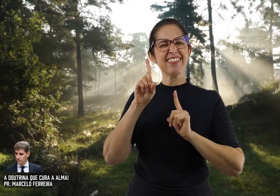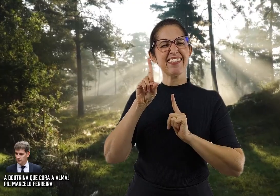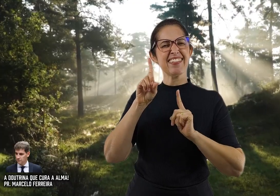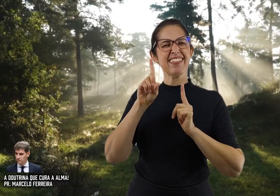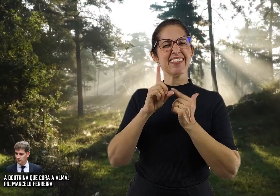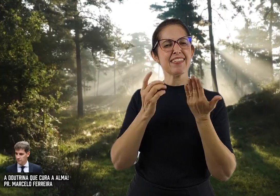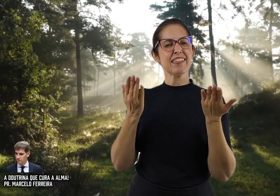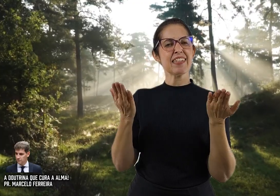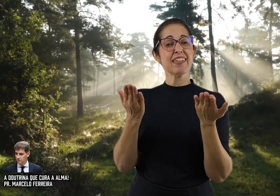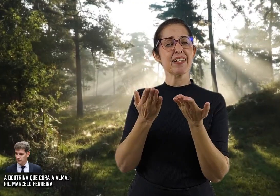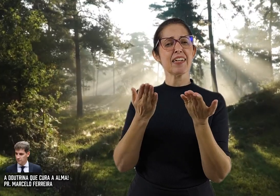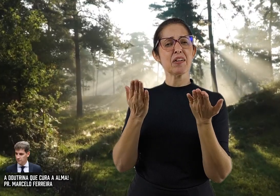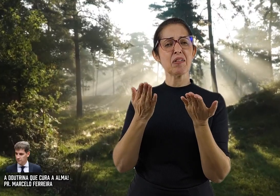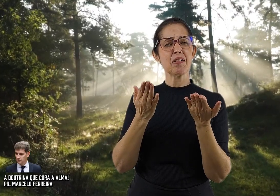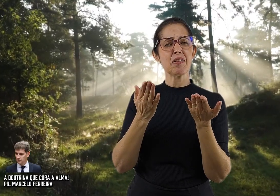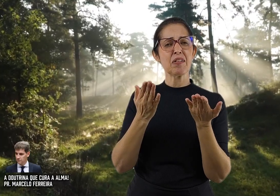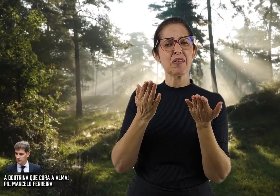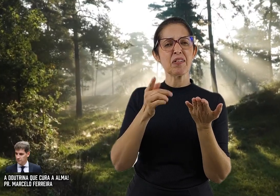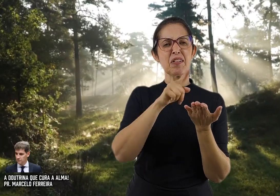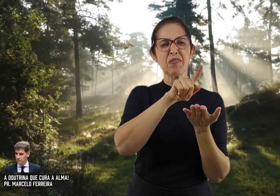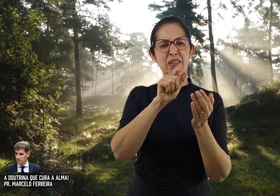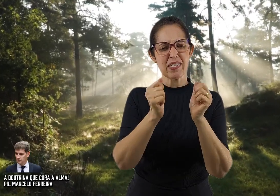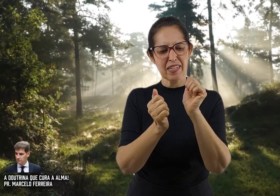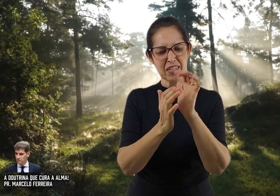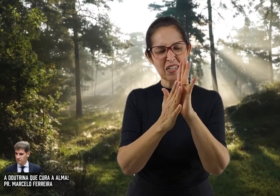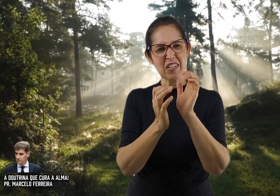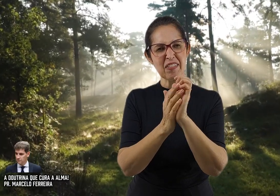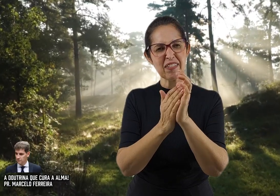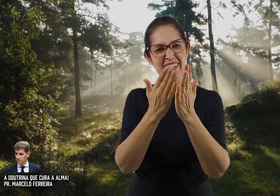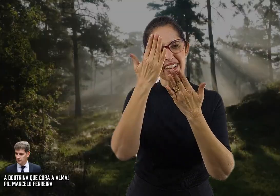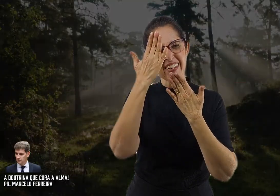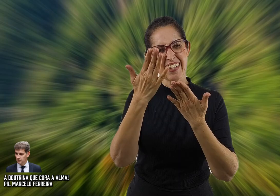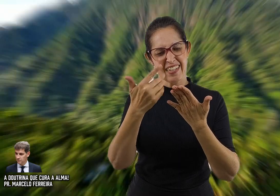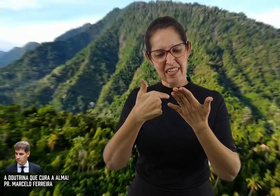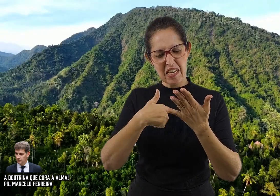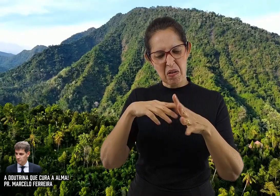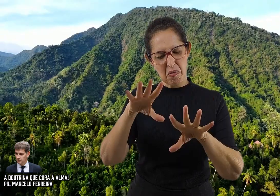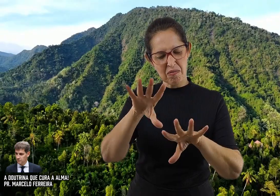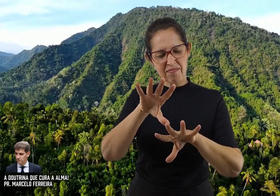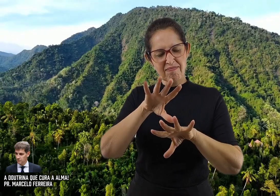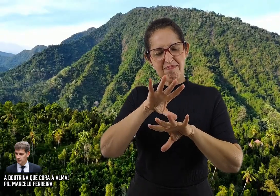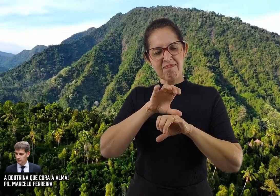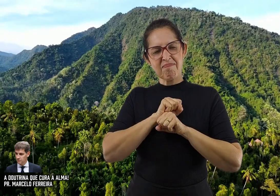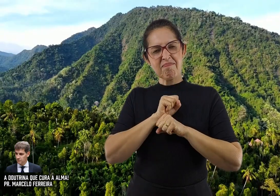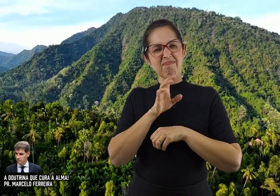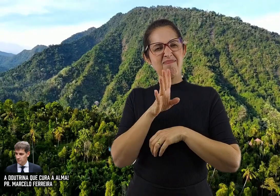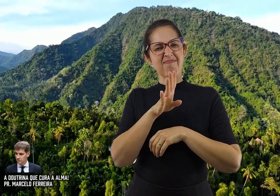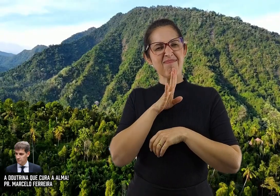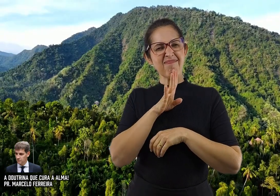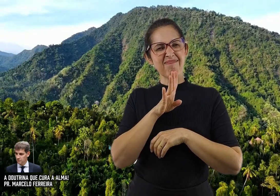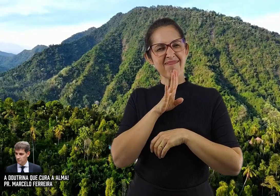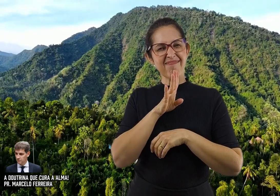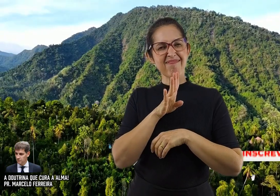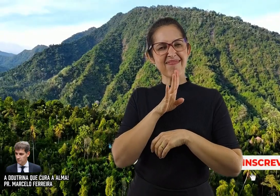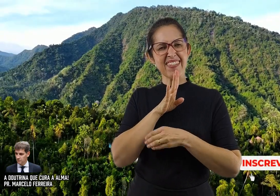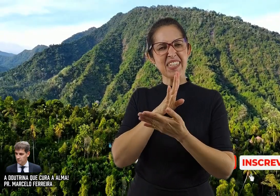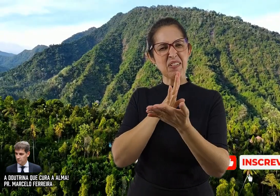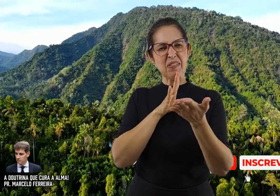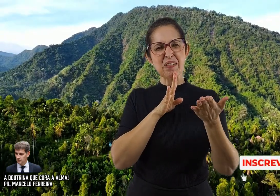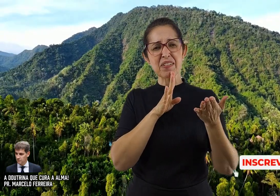tenho neste momento colhido a vossa glorificação, porque eu conheço